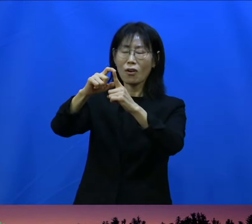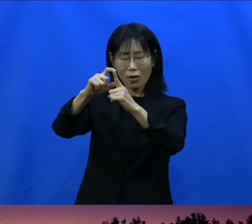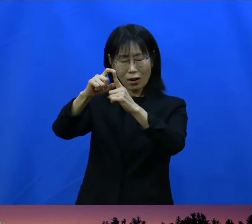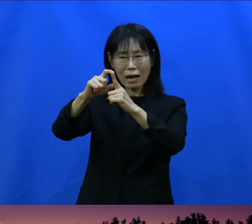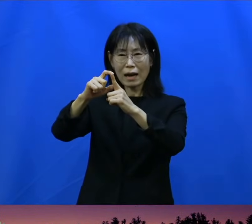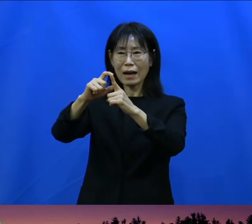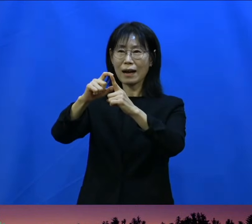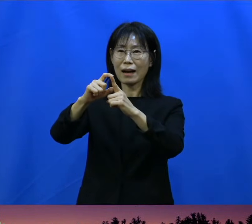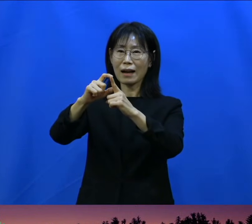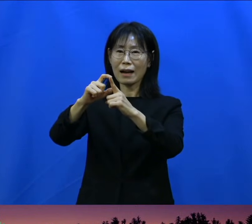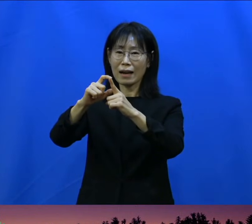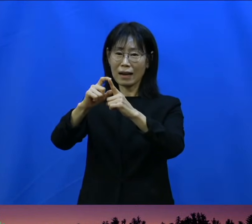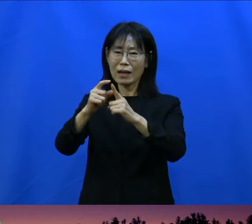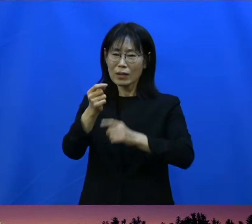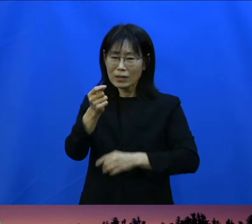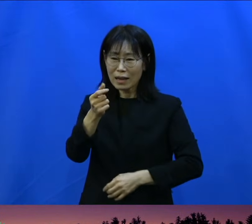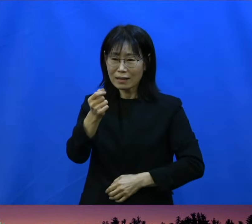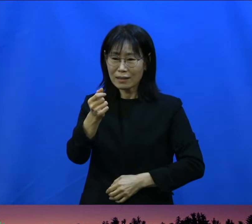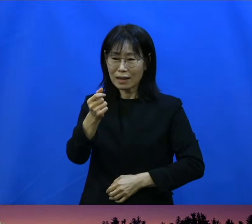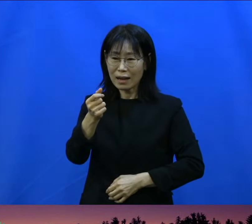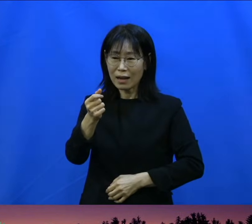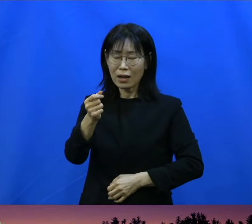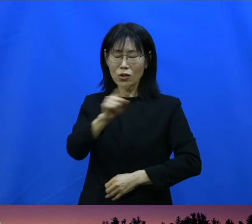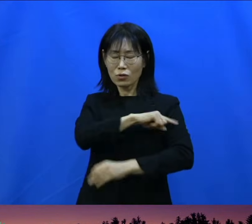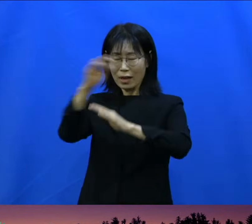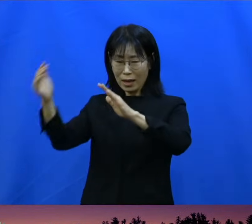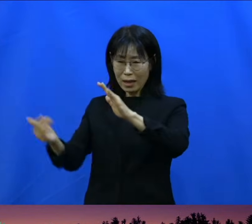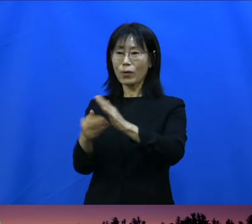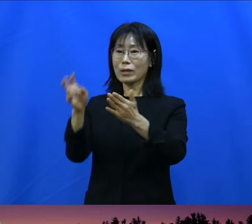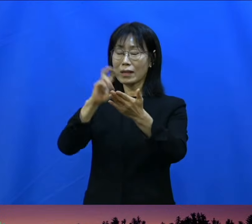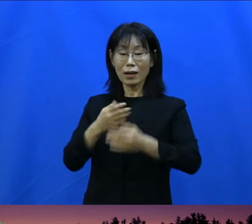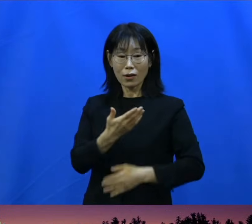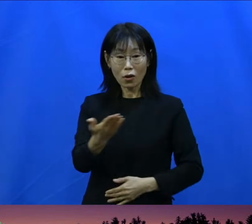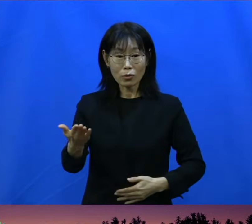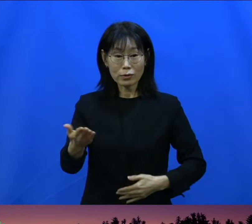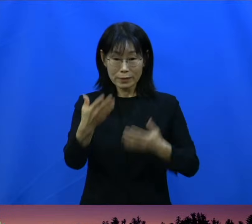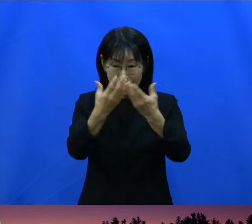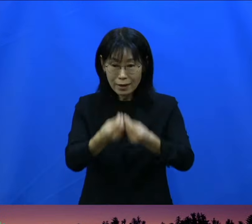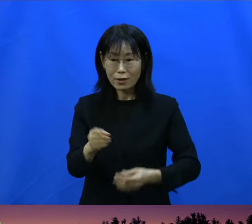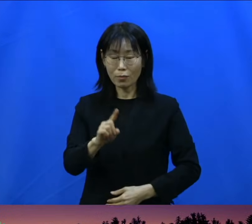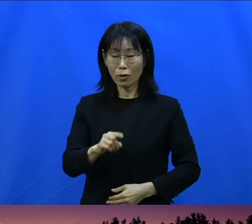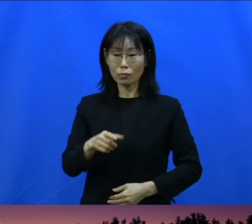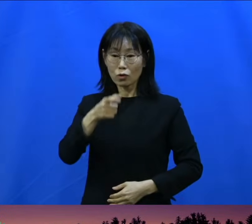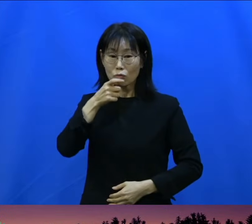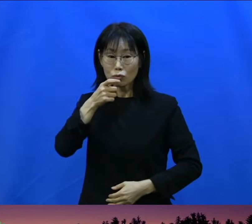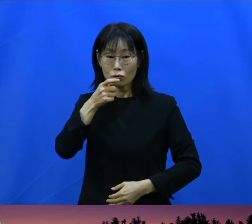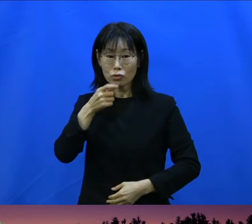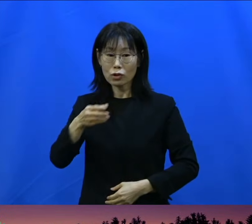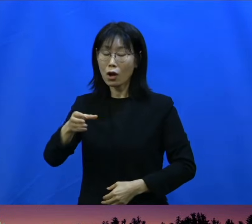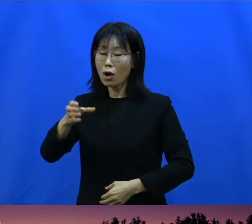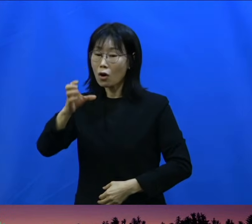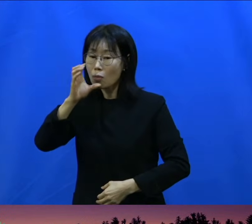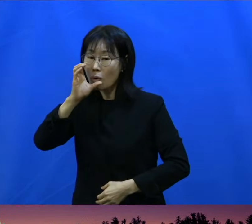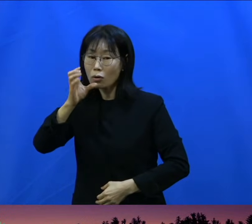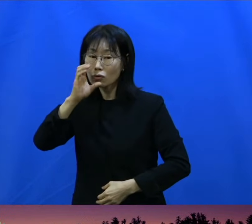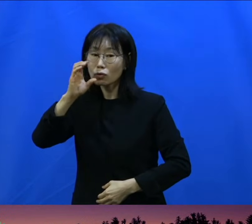여러분, 물도 1급수 물에 가면은 막 맑죠, 그죠? 그냥 거울 같아, 그죠?